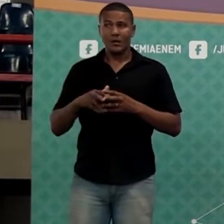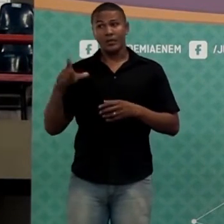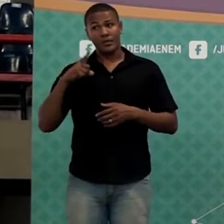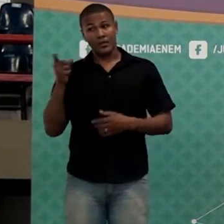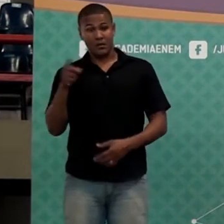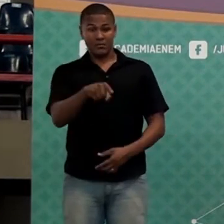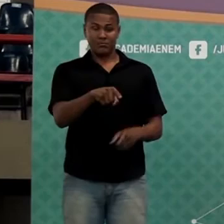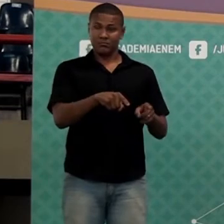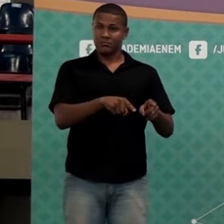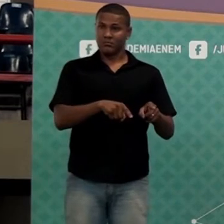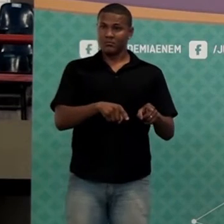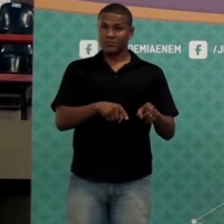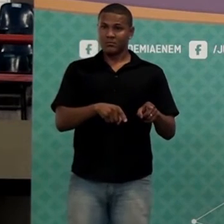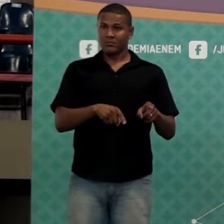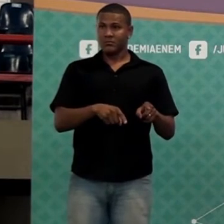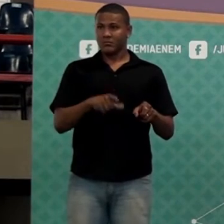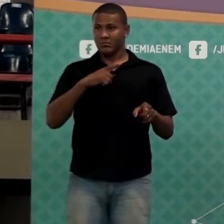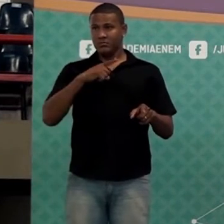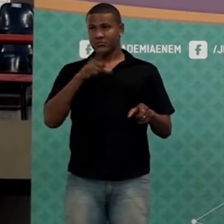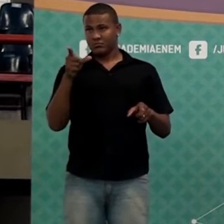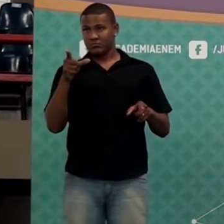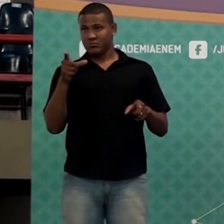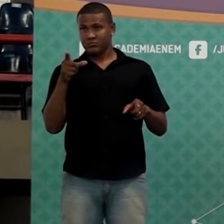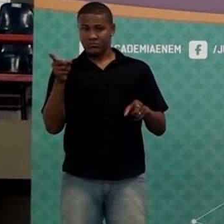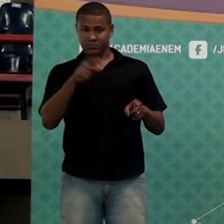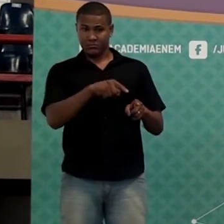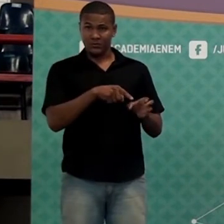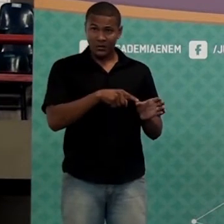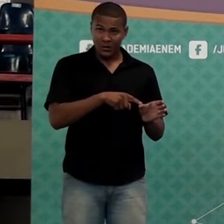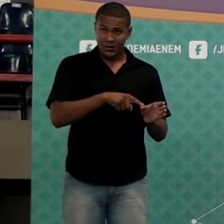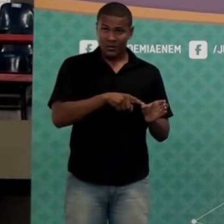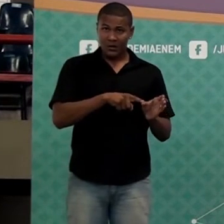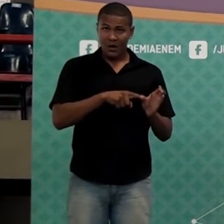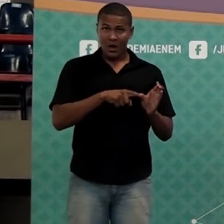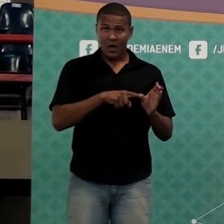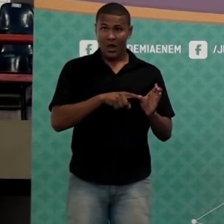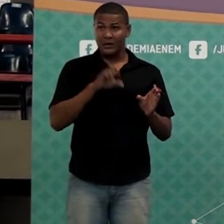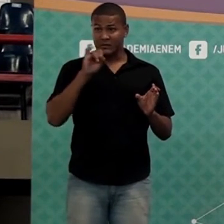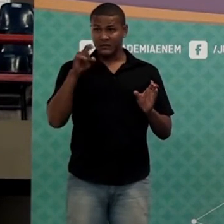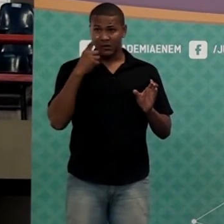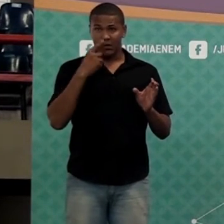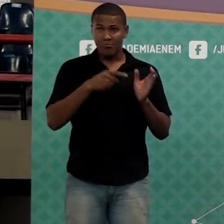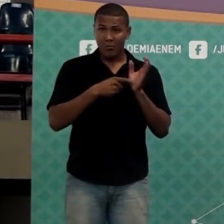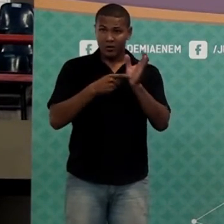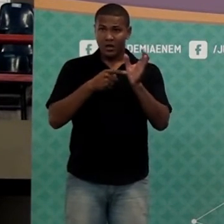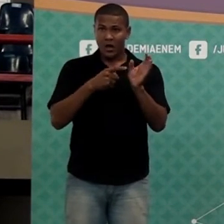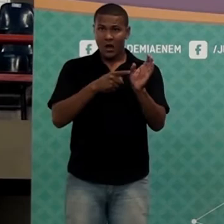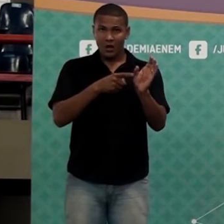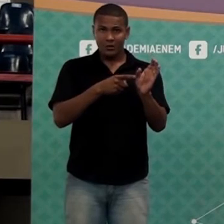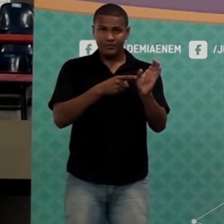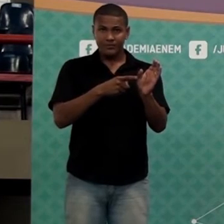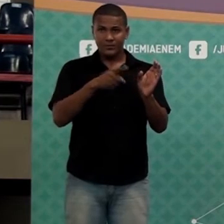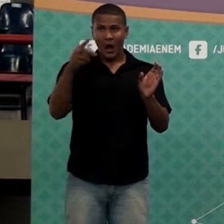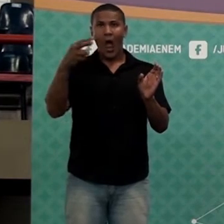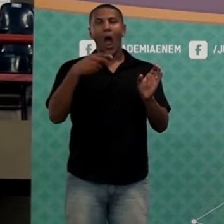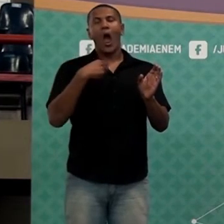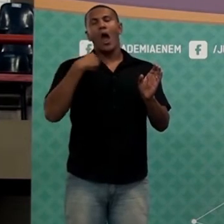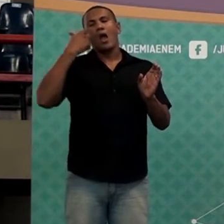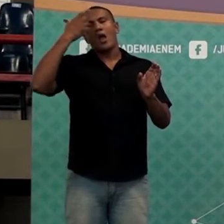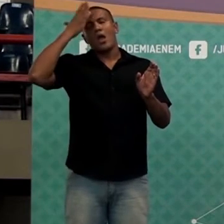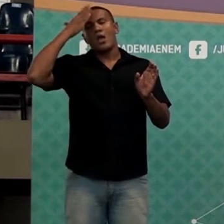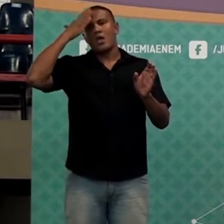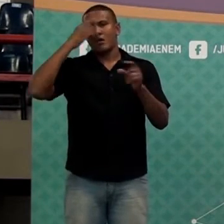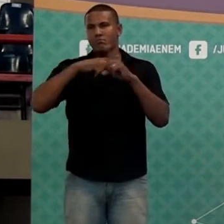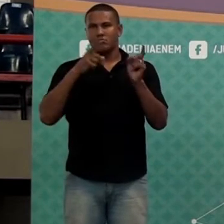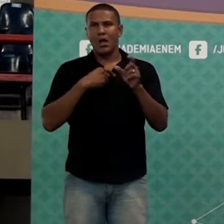aqui. O que o senhor está falando aí, é isso aqui, né não? Aí se você mostrar a imagem, ele vai saber o que é. Agora,